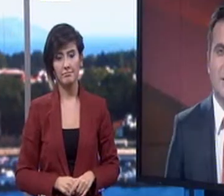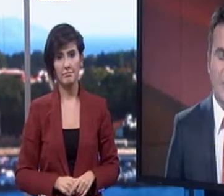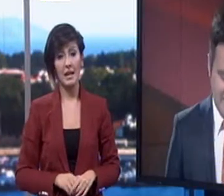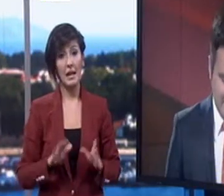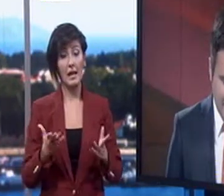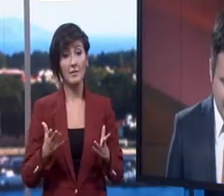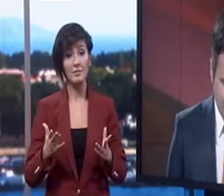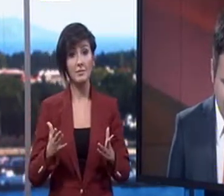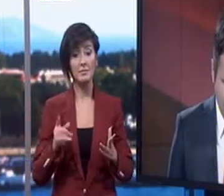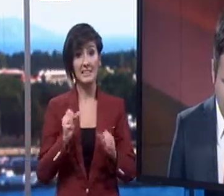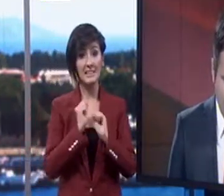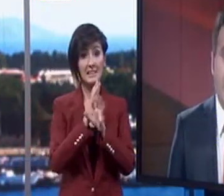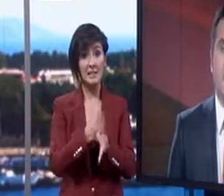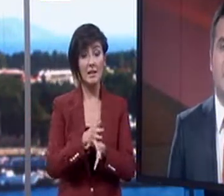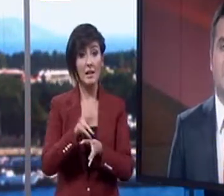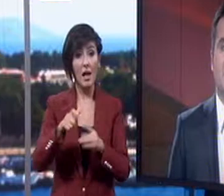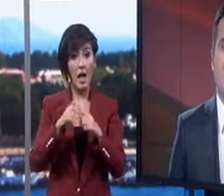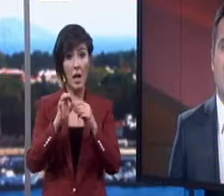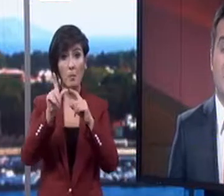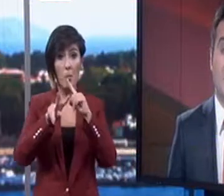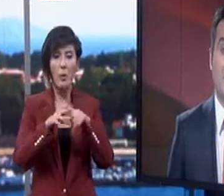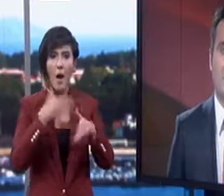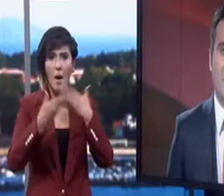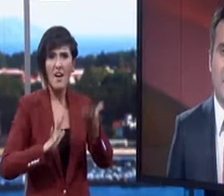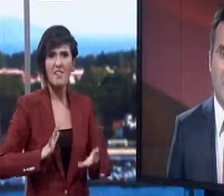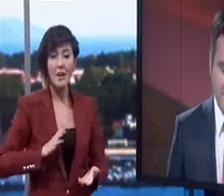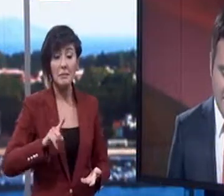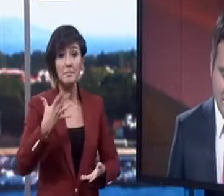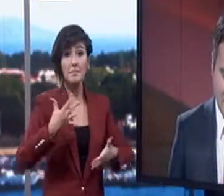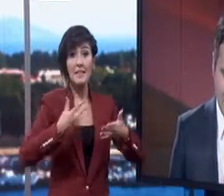Evet, yine sırada Ebola'ya dair bir haber var. İşitme engelli bir